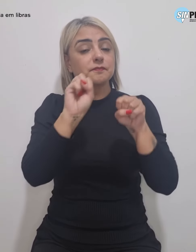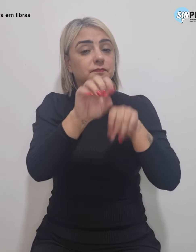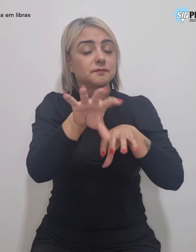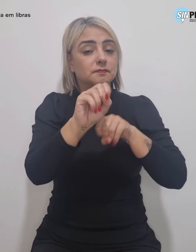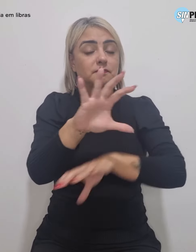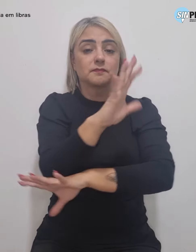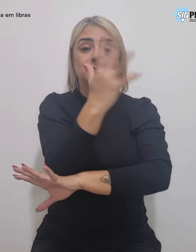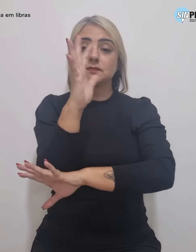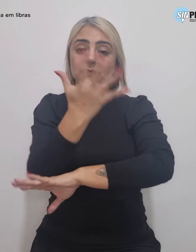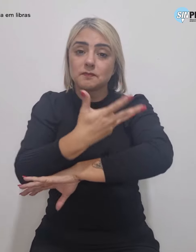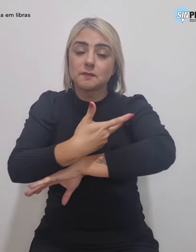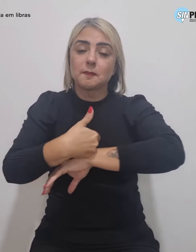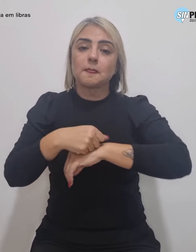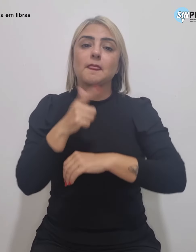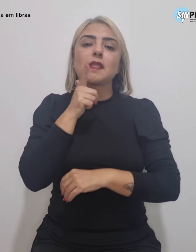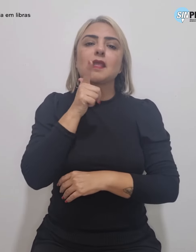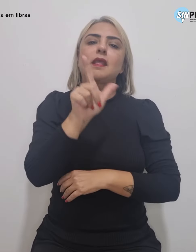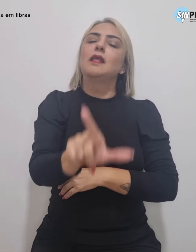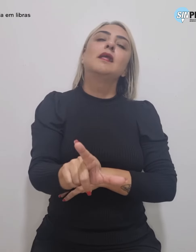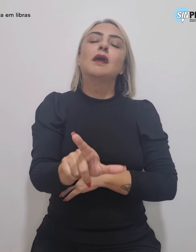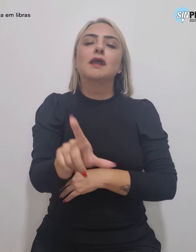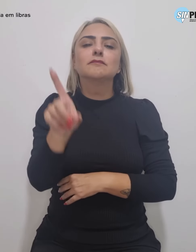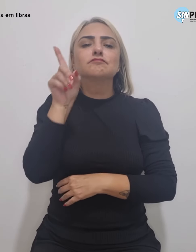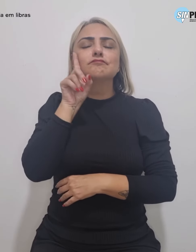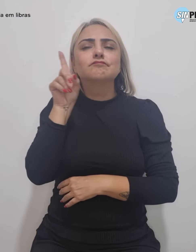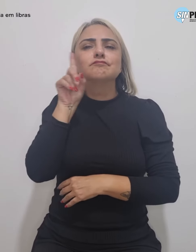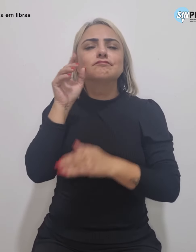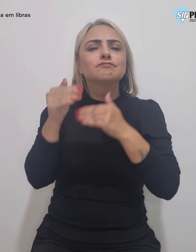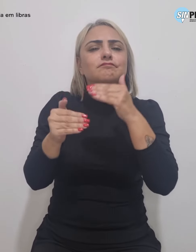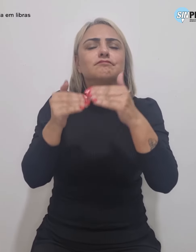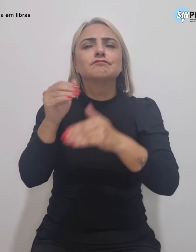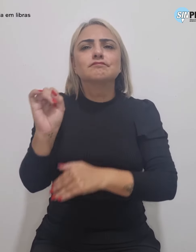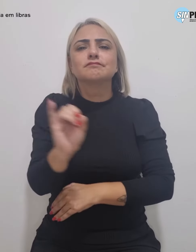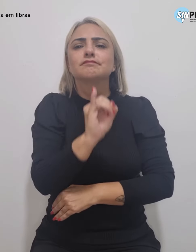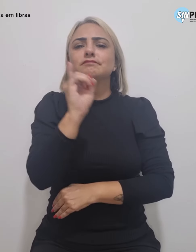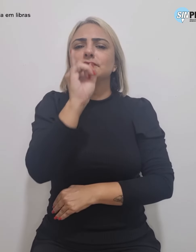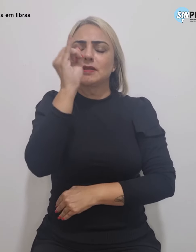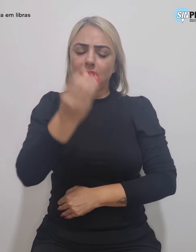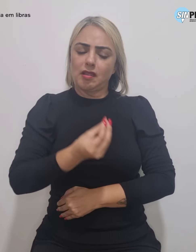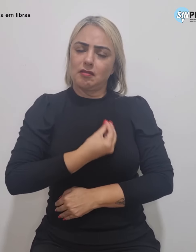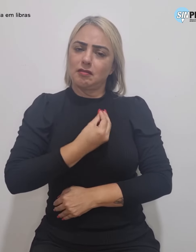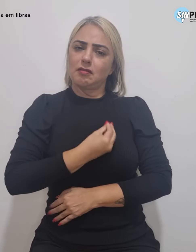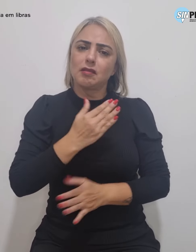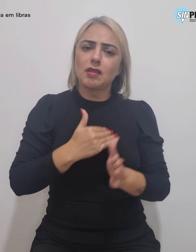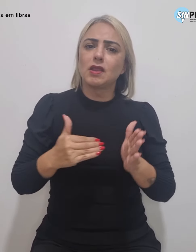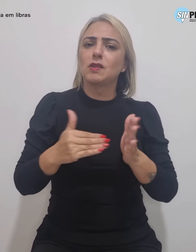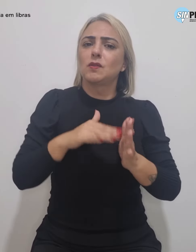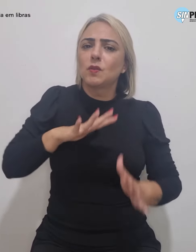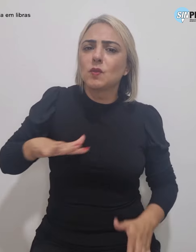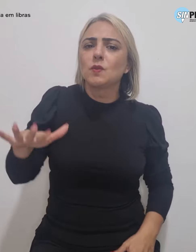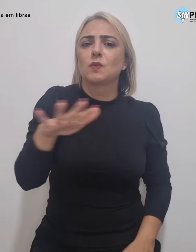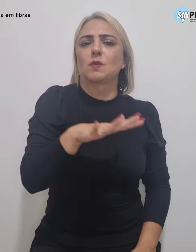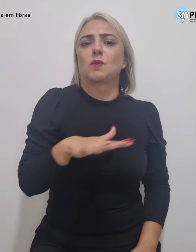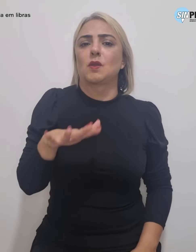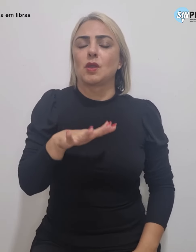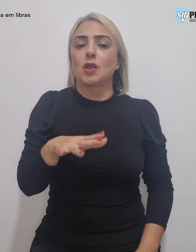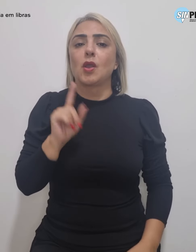ambiental ganha, a cada dia, uma importância vital em todos os setores. E o motivo é